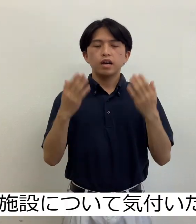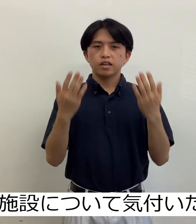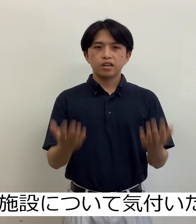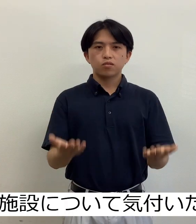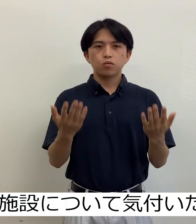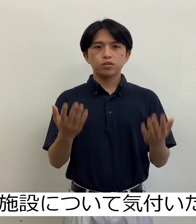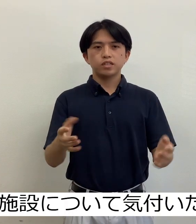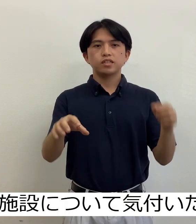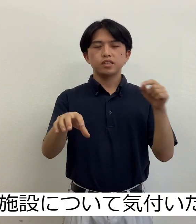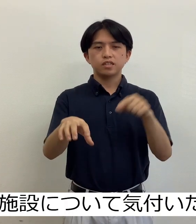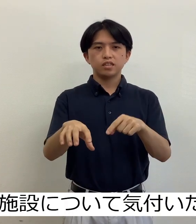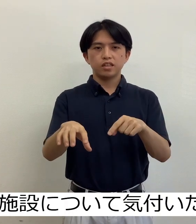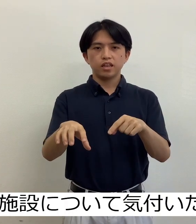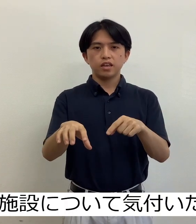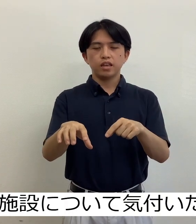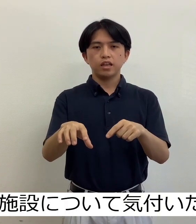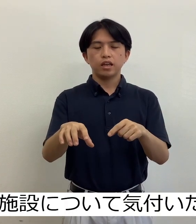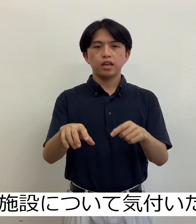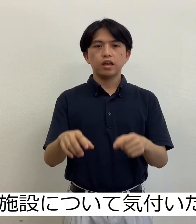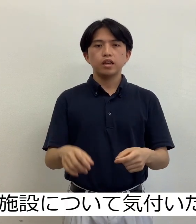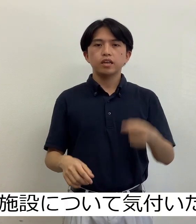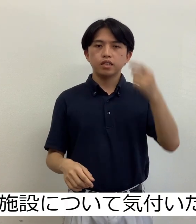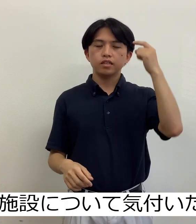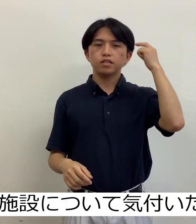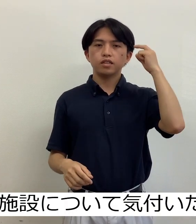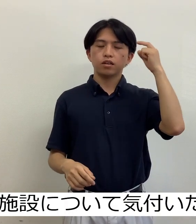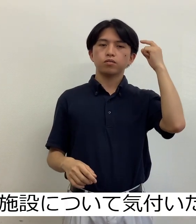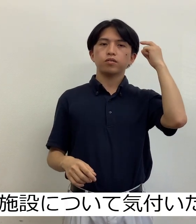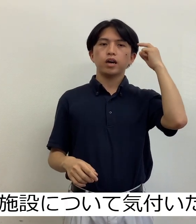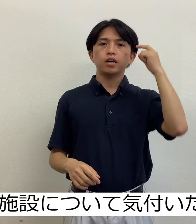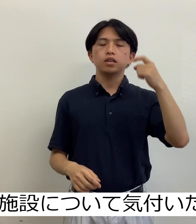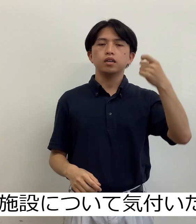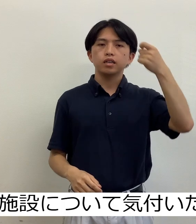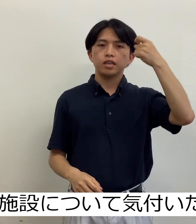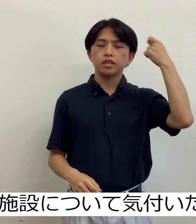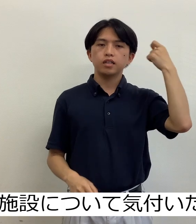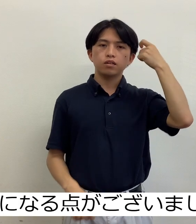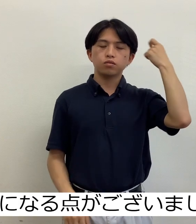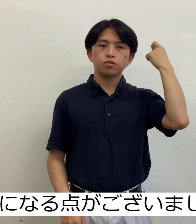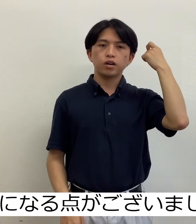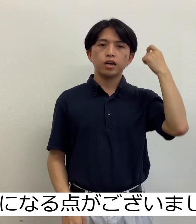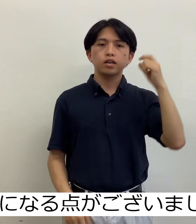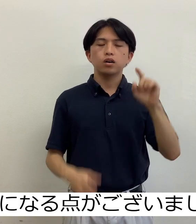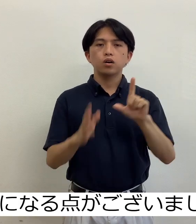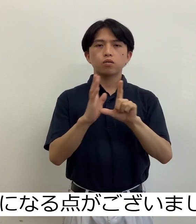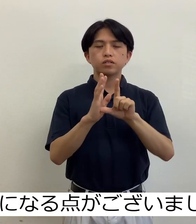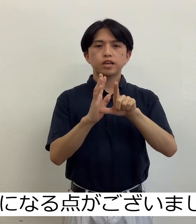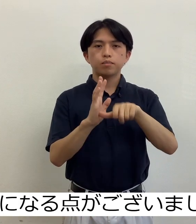学校施設について気づいたことや気になることがございまし